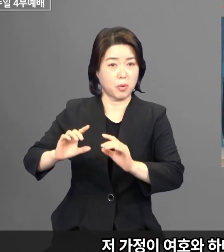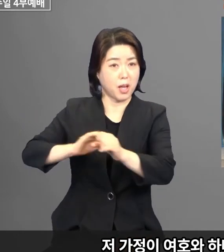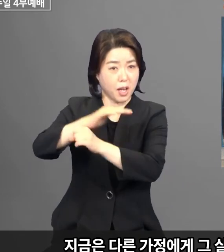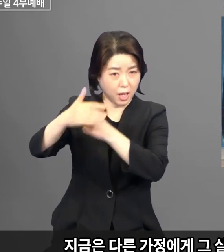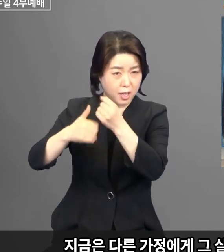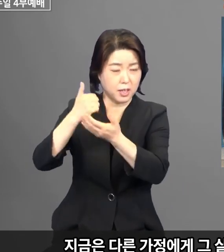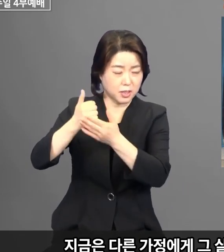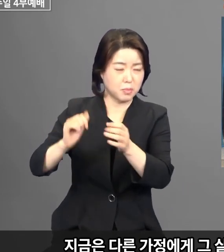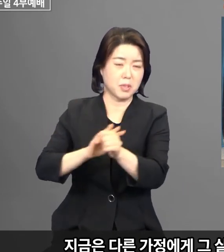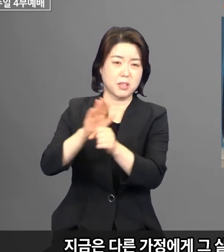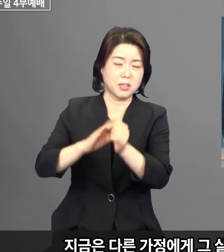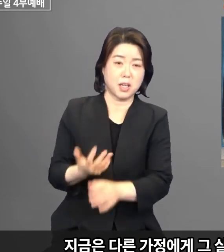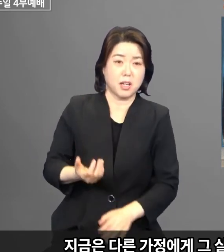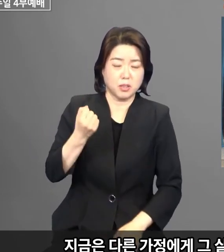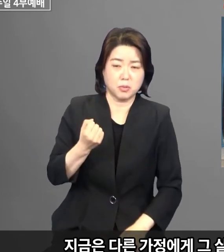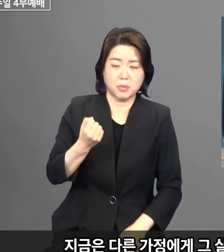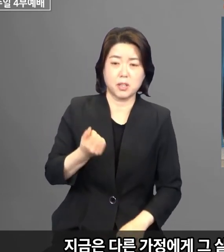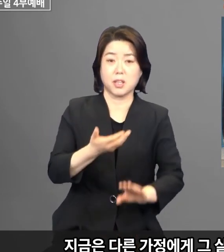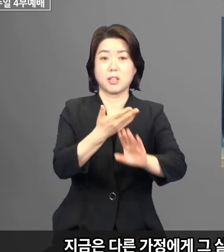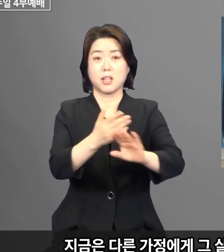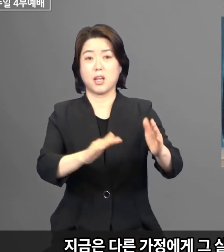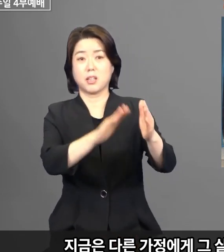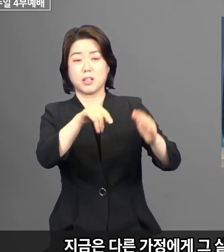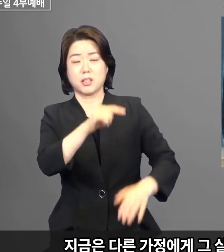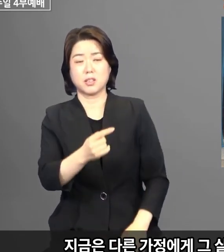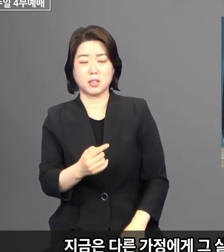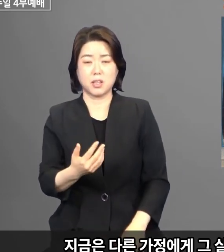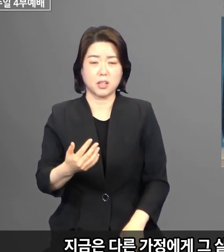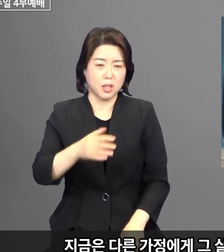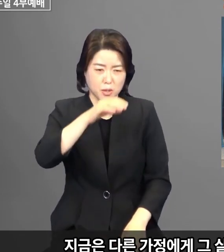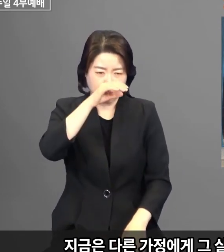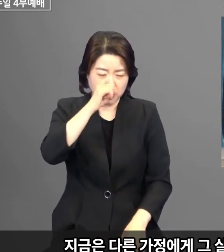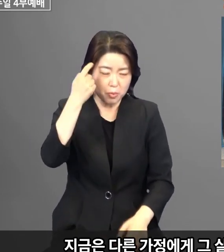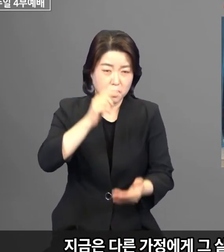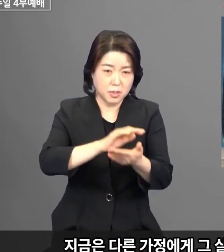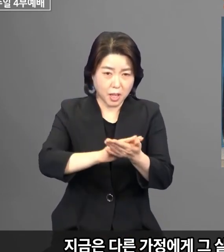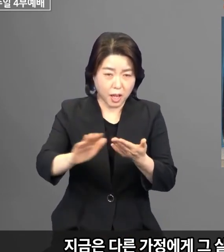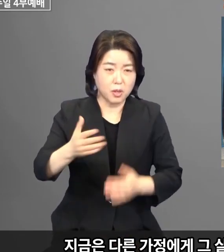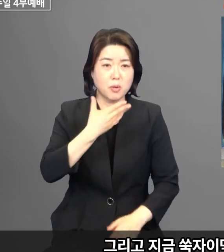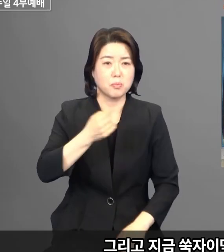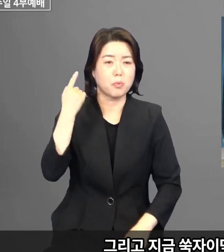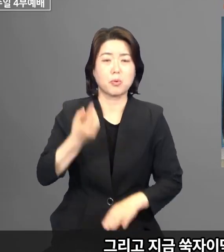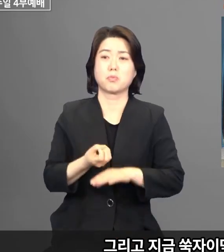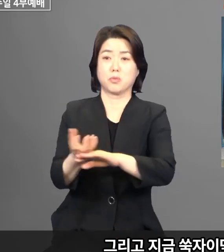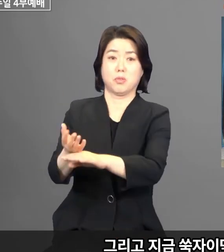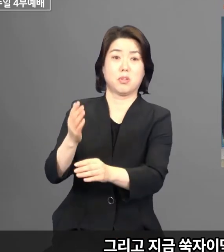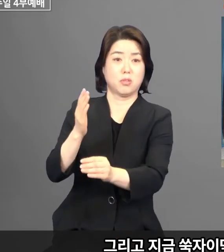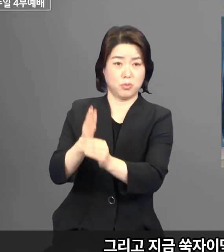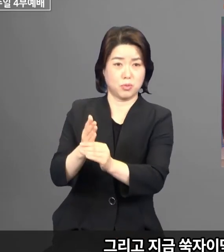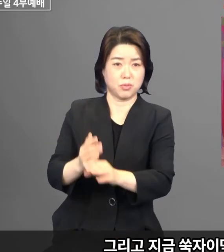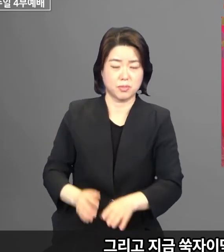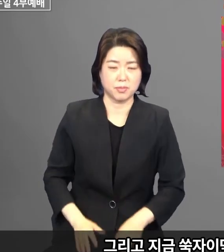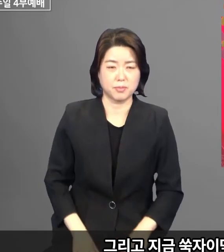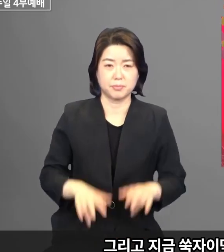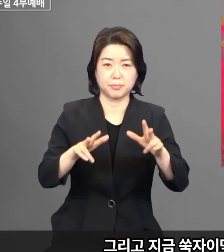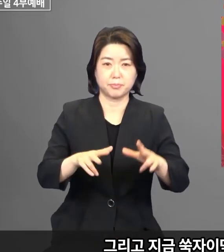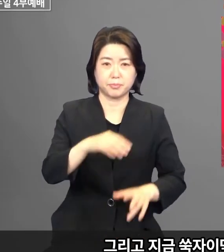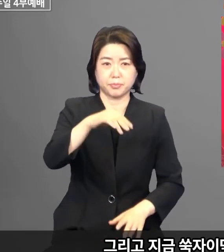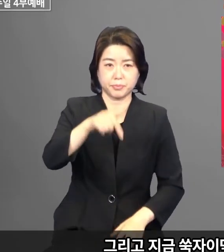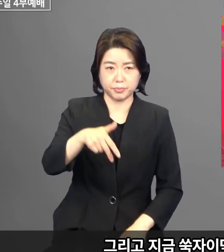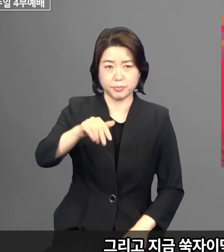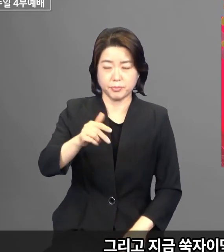누리니 지금은 다른 가정에게 그 샬롬의 복을 전하고 있습니다. 그리고 지금